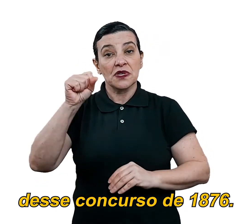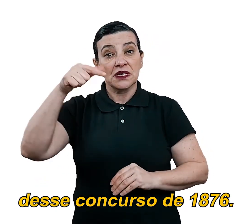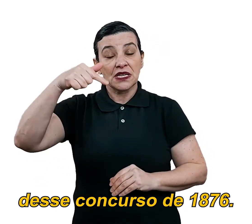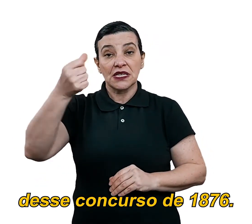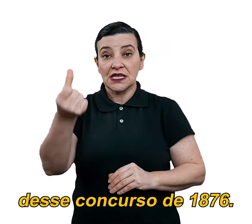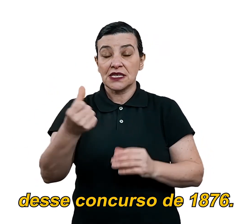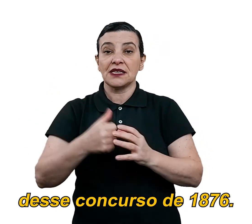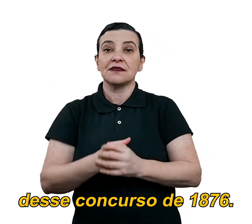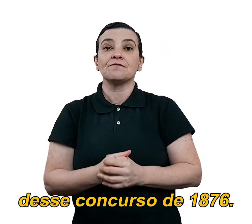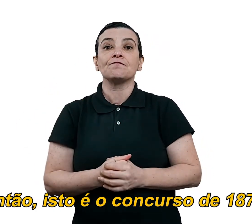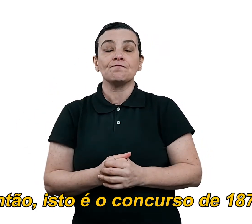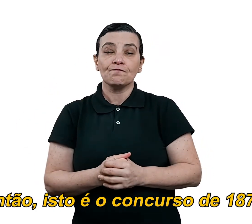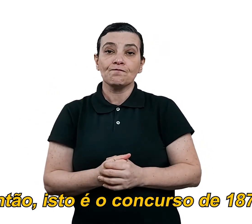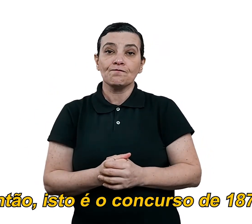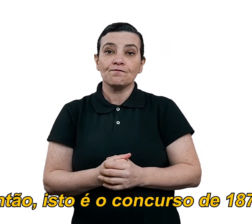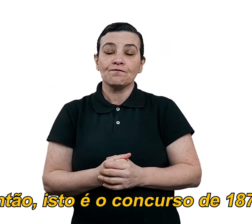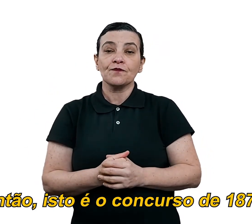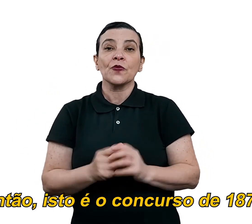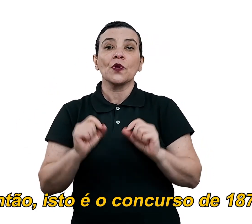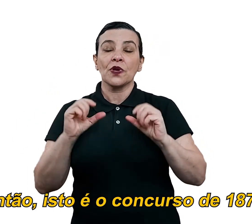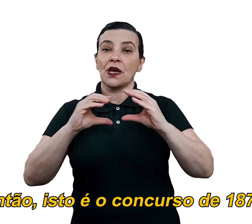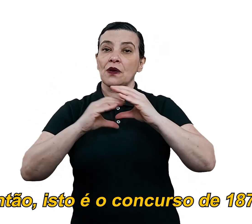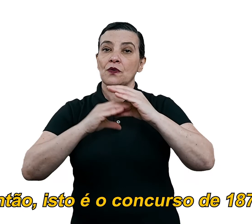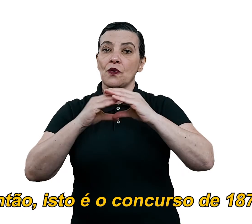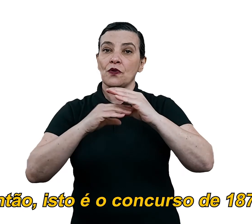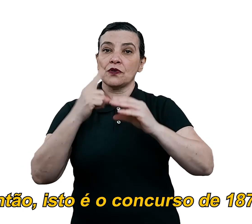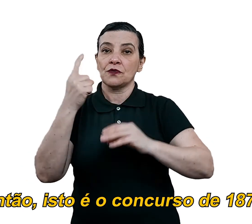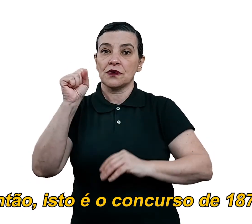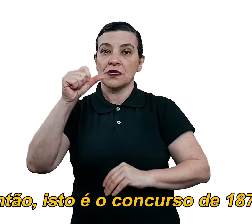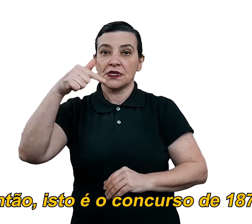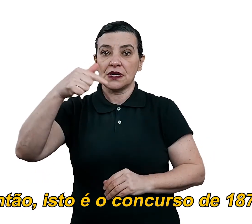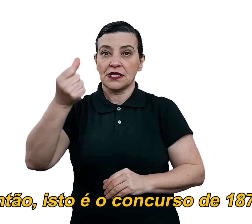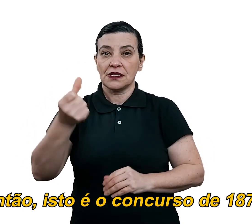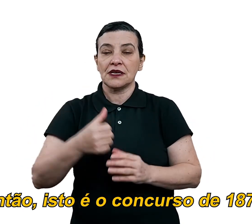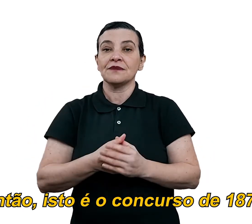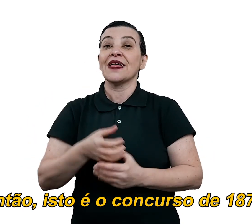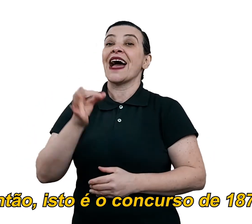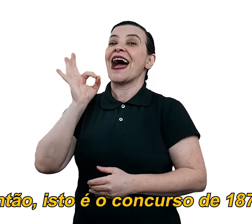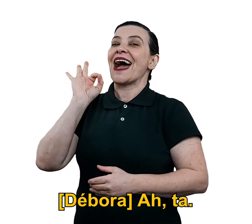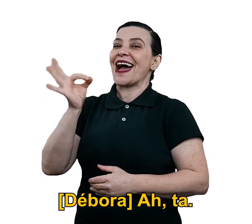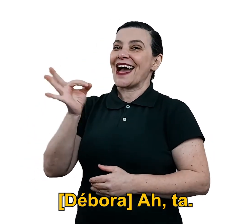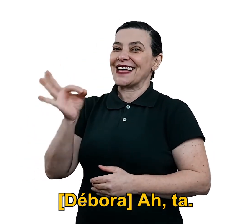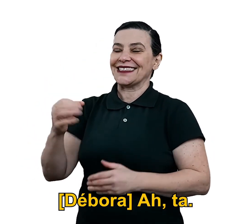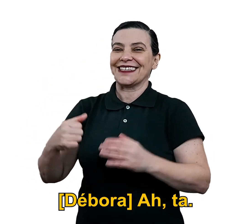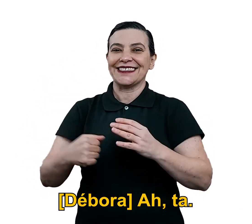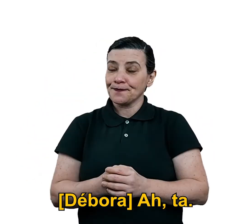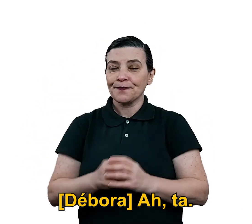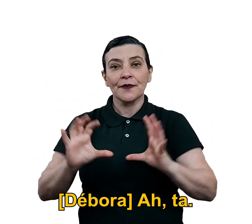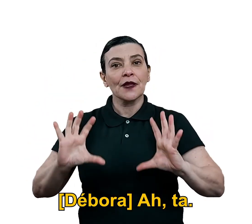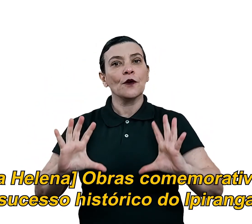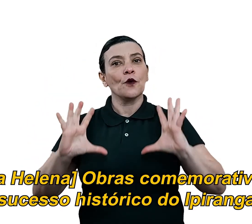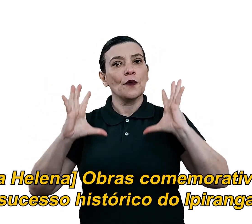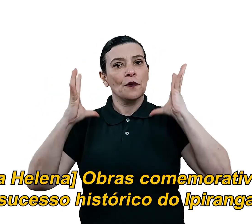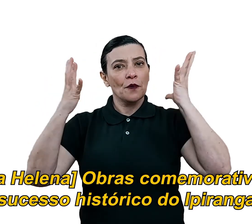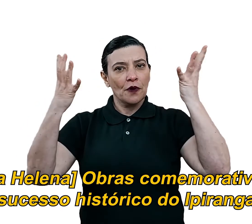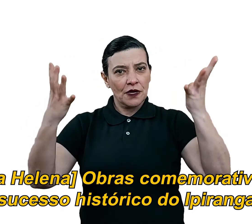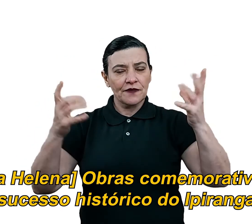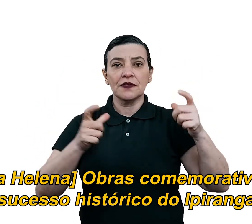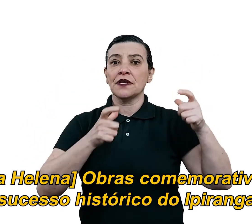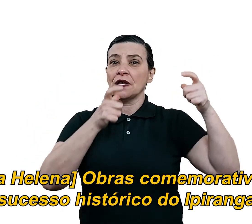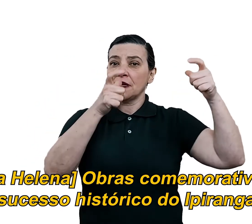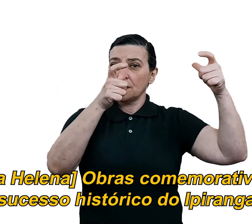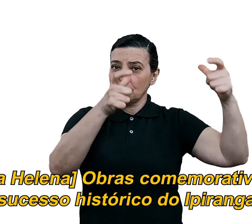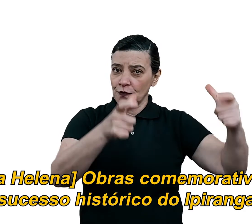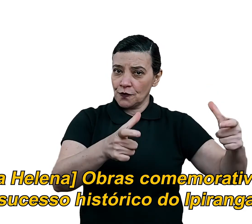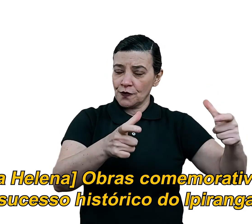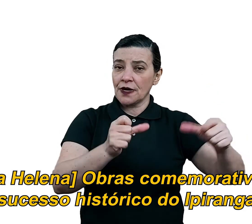concurso de 1876. Então, isto é o concurso de 1876. Ah, tá. Obras comemorativas